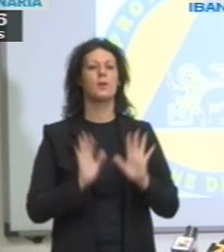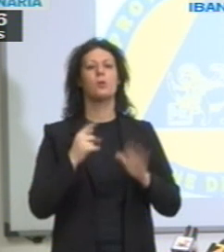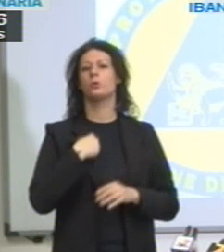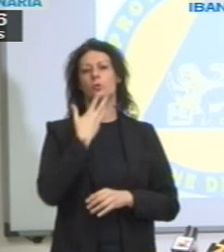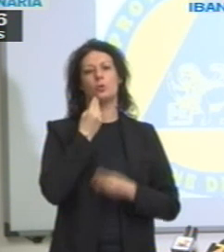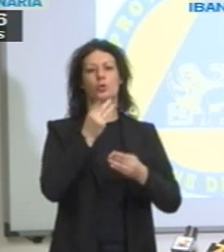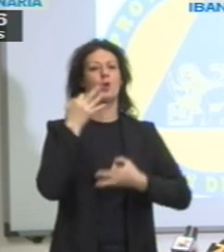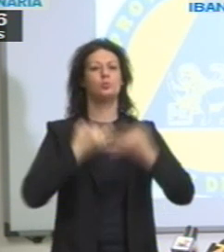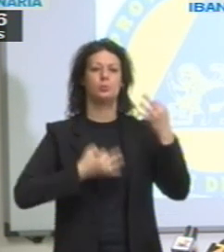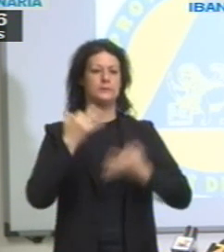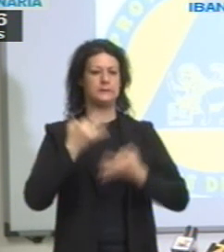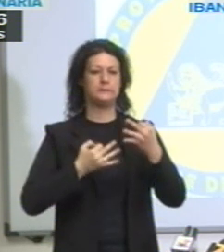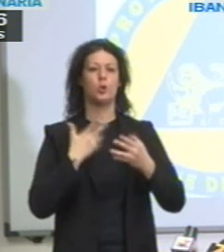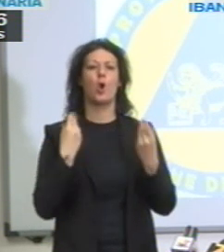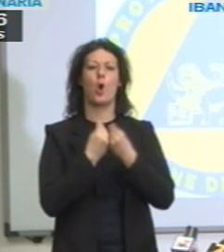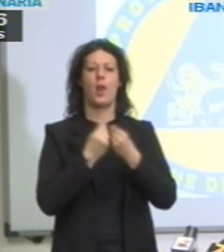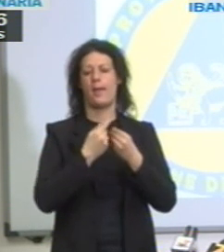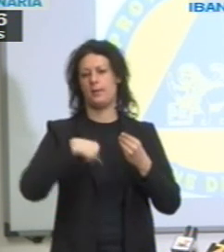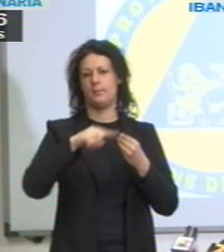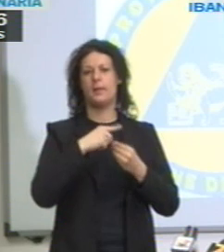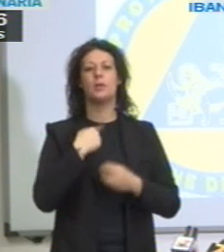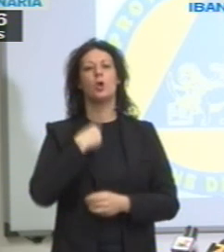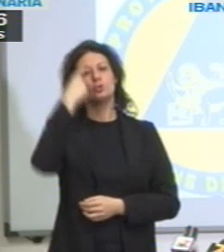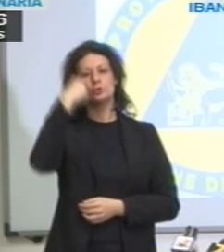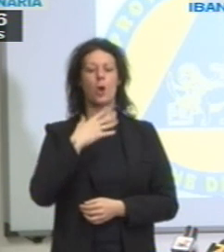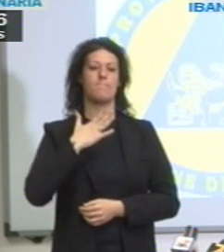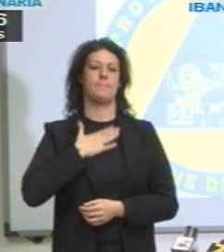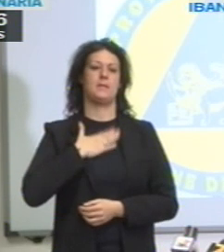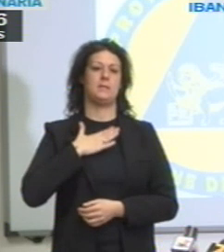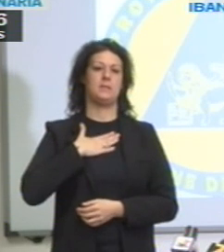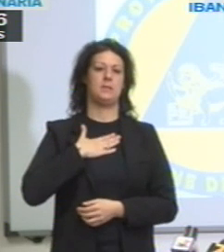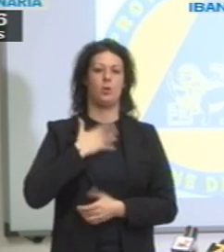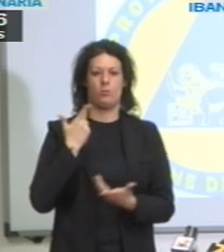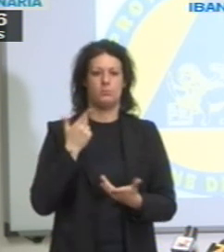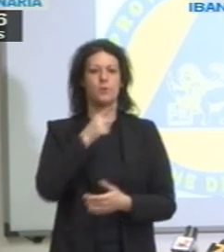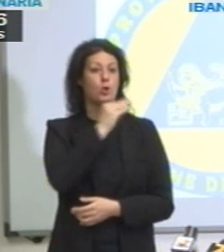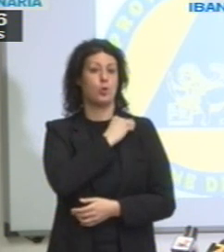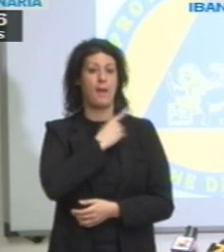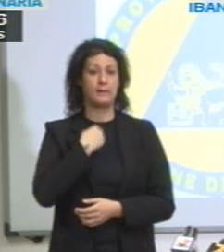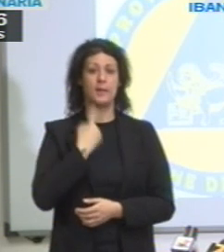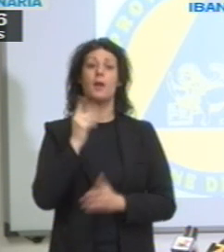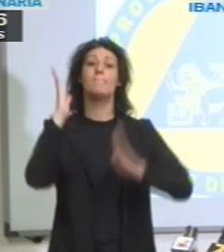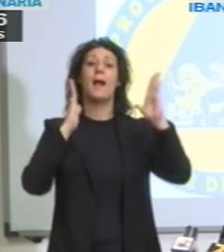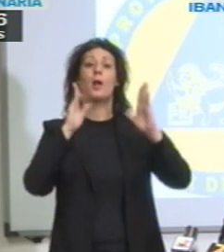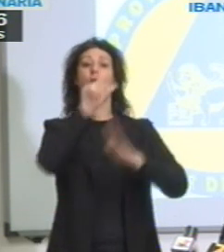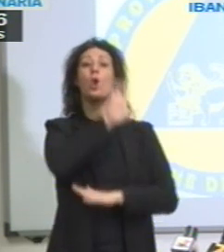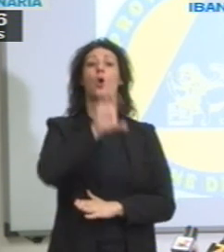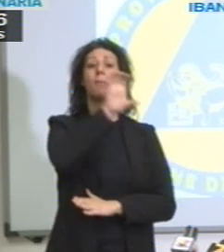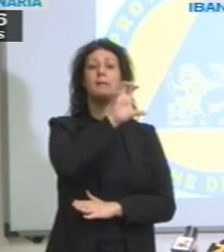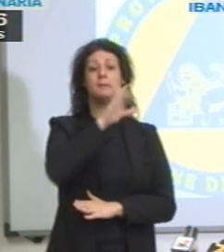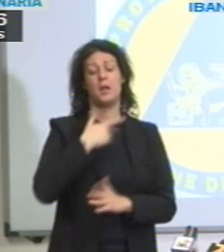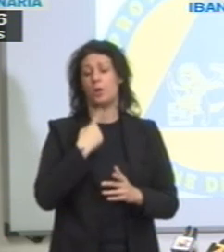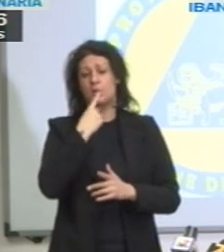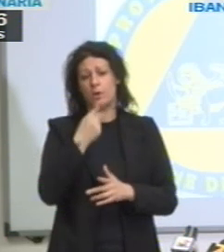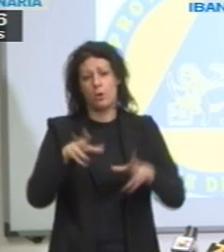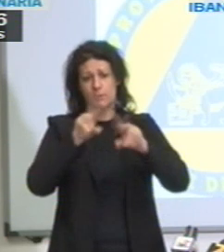difficoltà e le caratteristiche della mia, come quando mi chiedete paragoni con la Lombardia vi dico la stessa cosa, ve lo dico con la Sicilia, ve lo